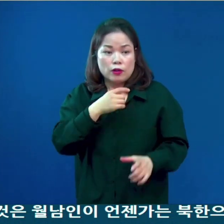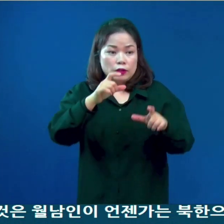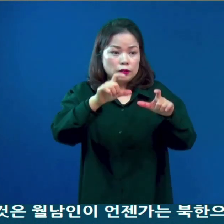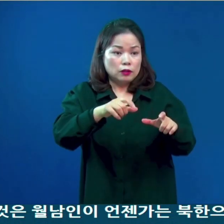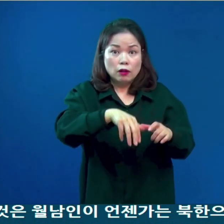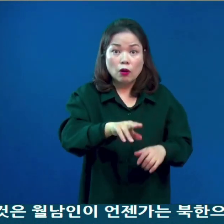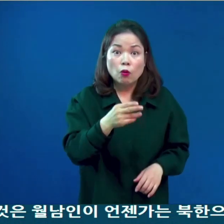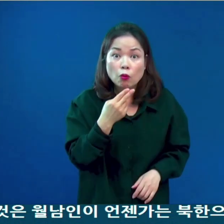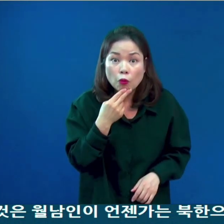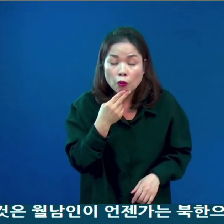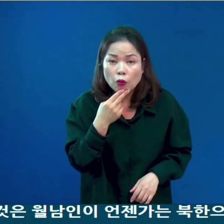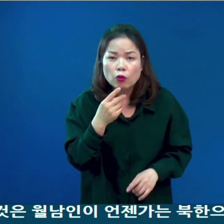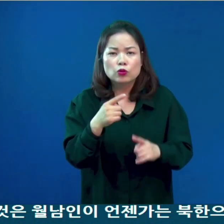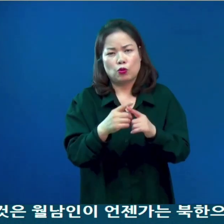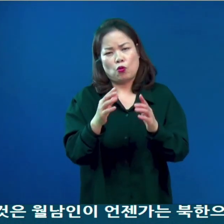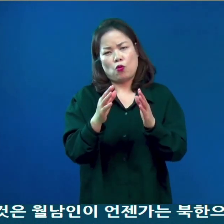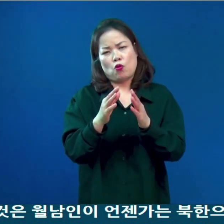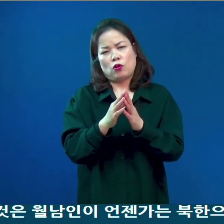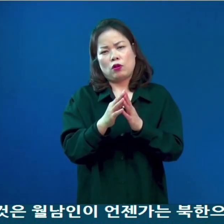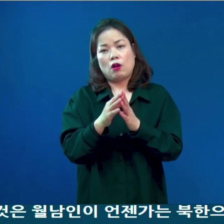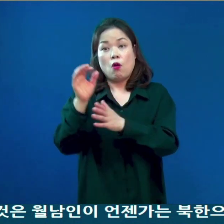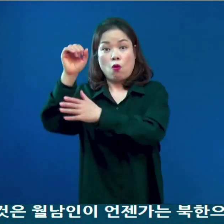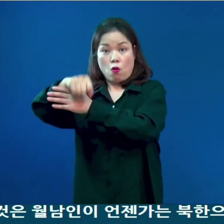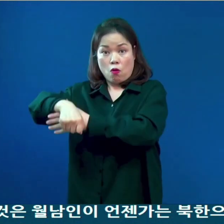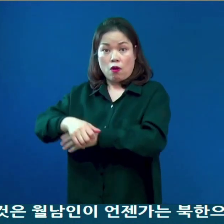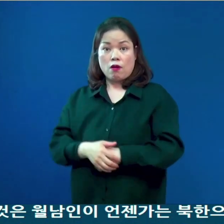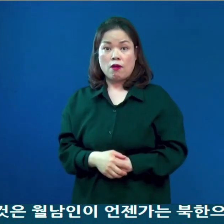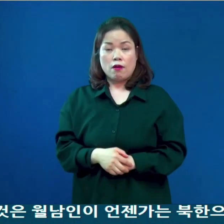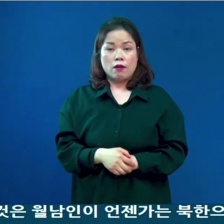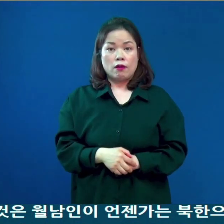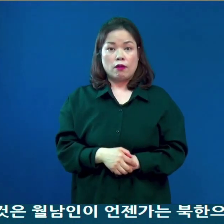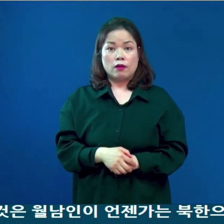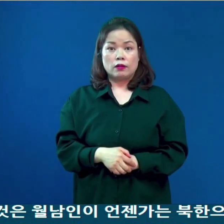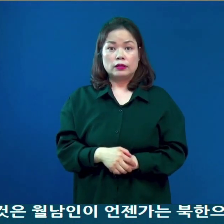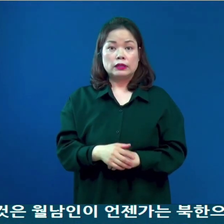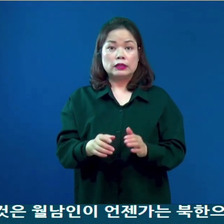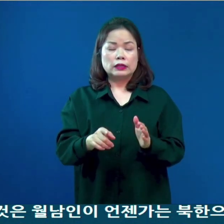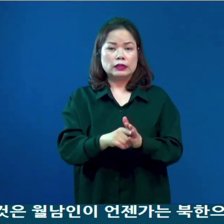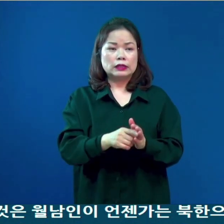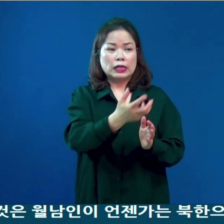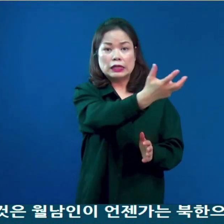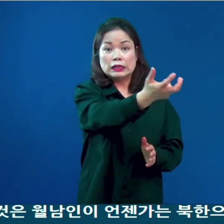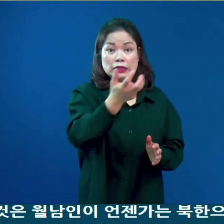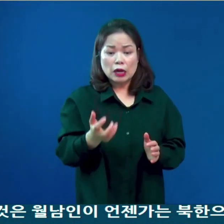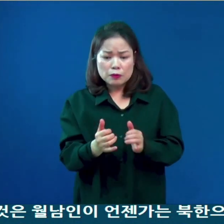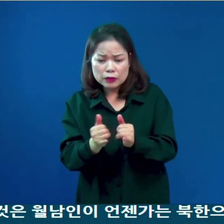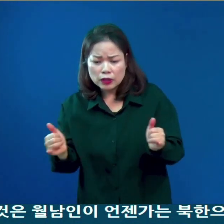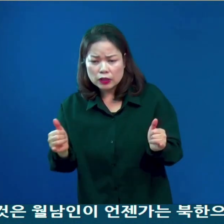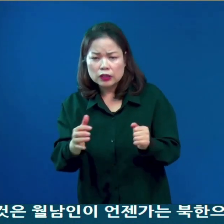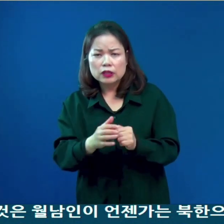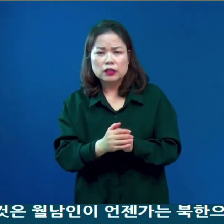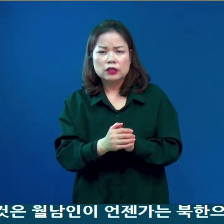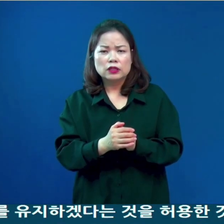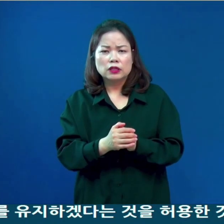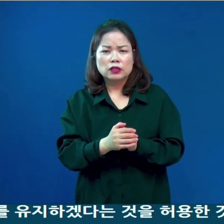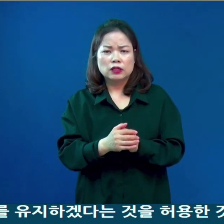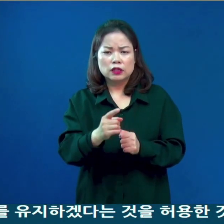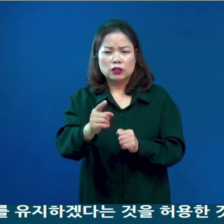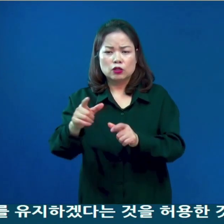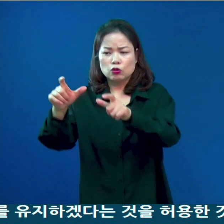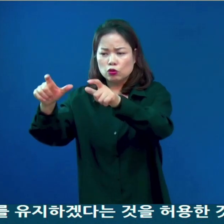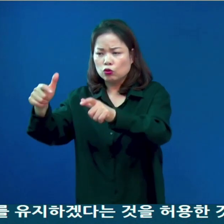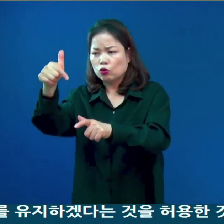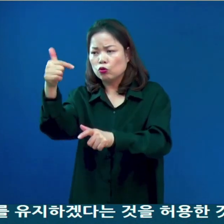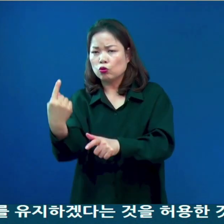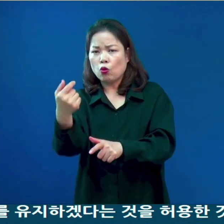수가 없는데 교회가 이것을 허용했습니다. 그리고 실향민들이 그 이북 노예를 중심으로 해서